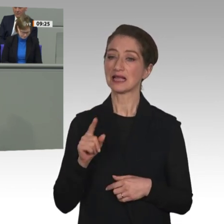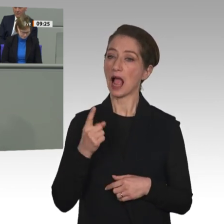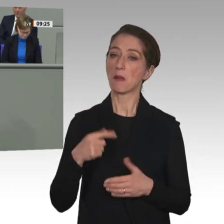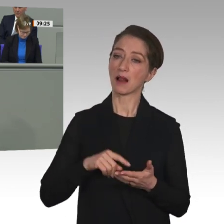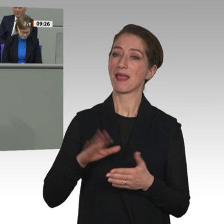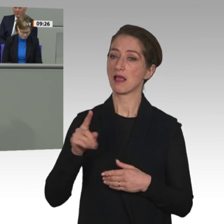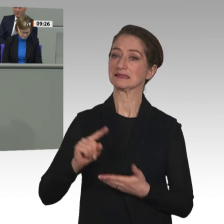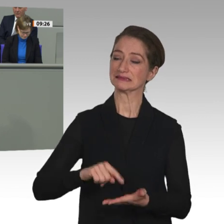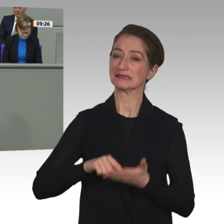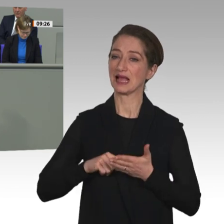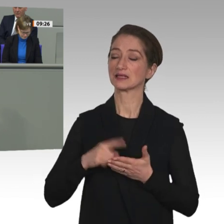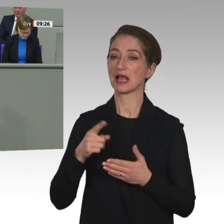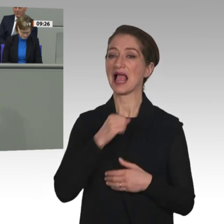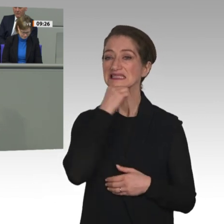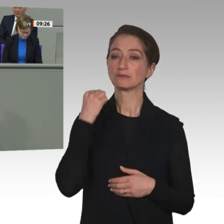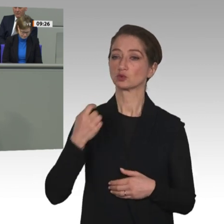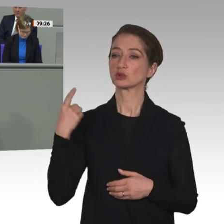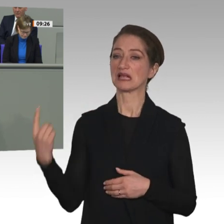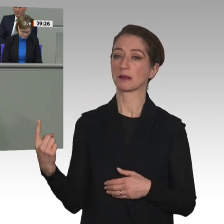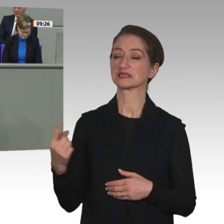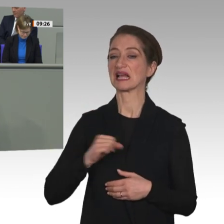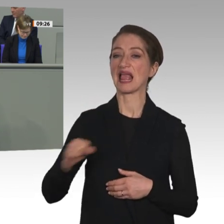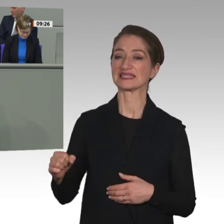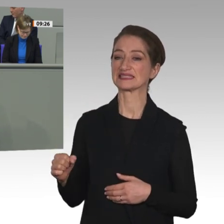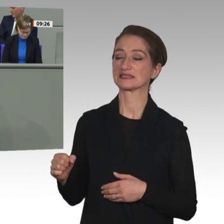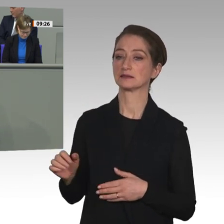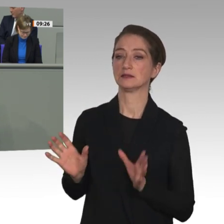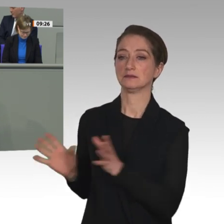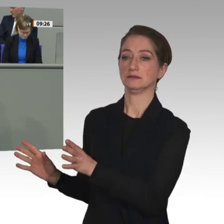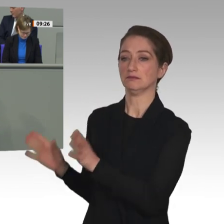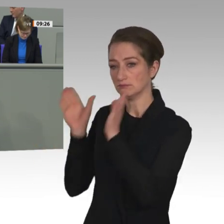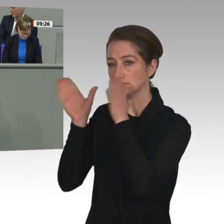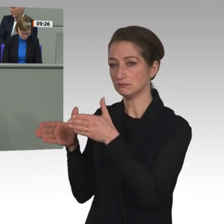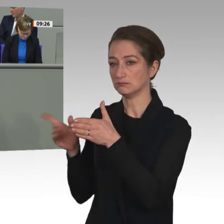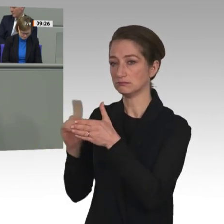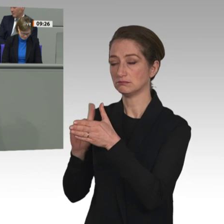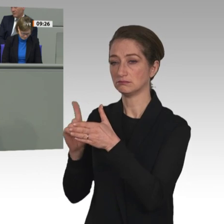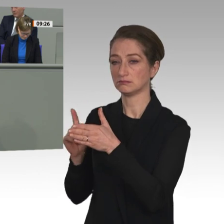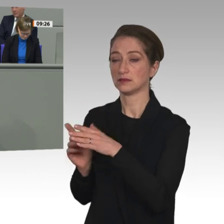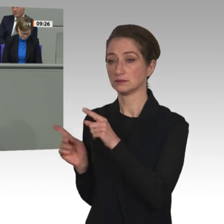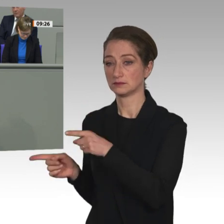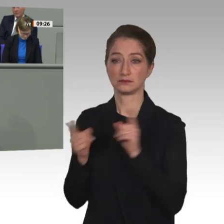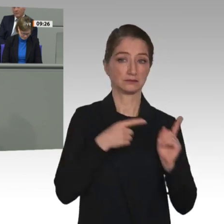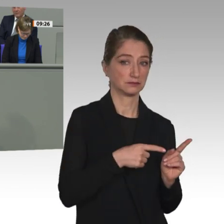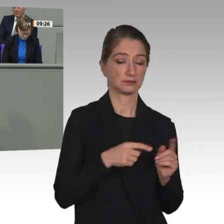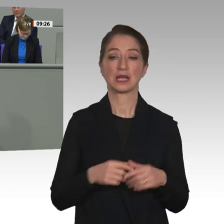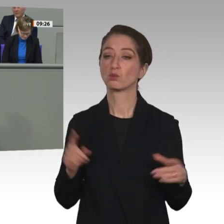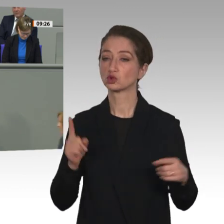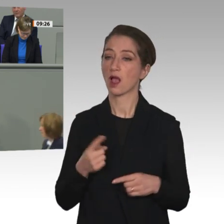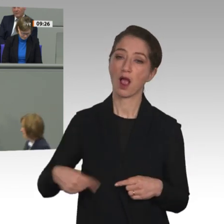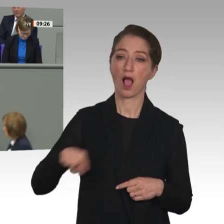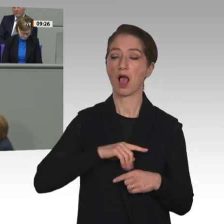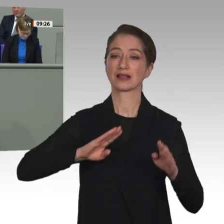es nicht damit getan ist, Extremismus allein auf der rechten Seite zu suchen, sondern dass es nur einer gemeinsamen Kraftanstrengung